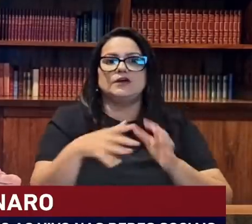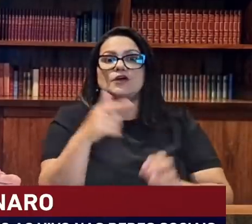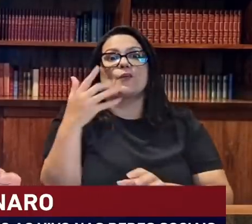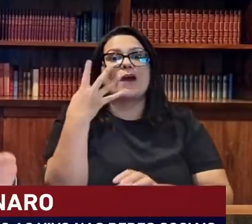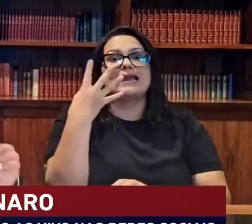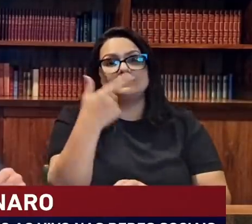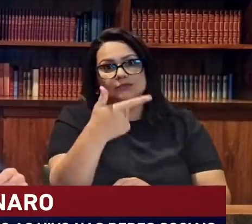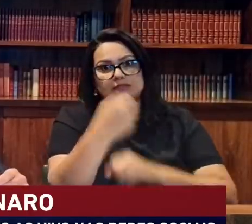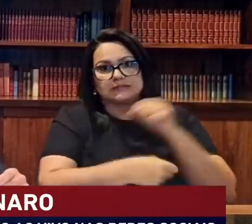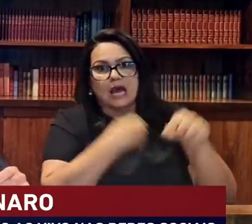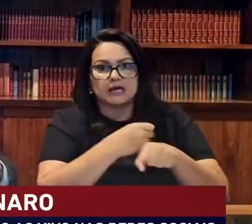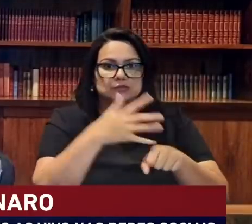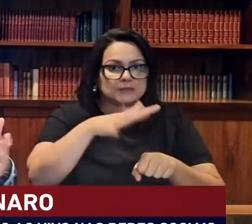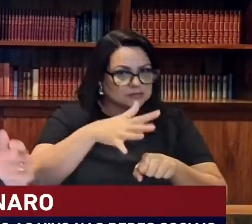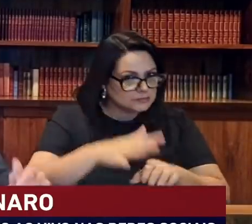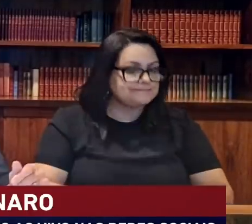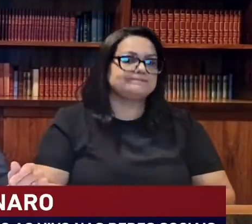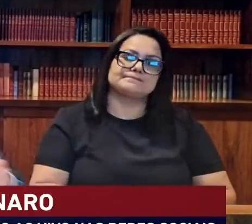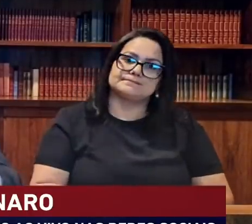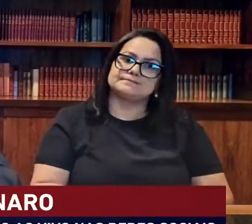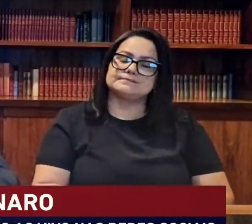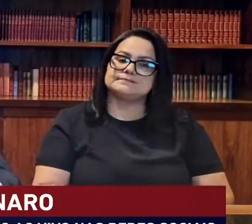42 anos aproximadamente, né? E agora,